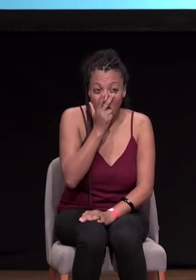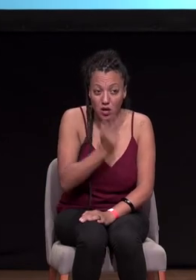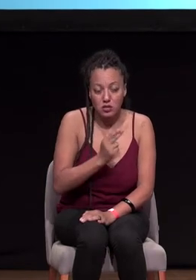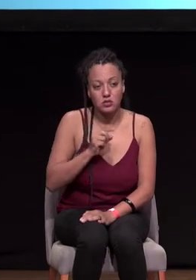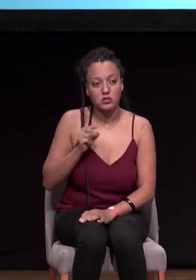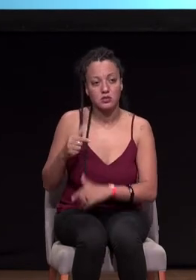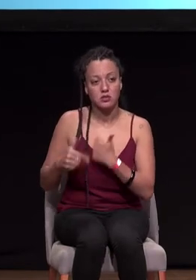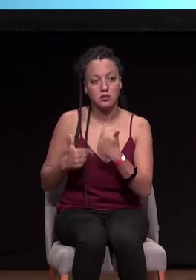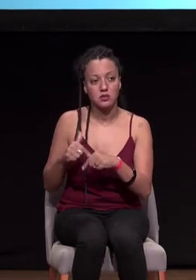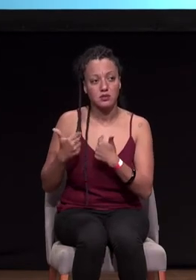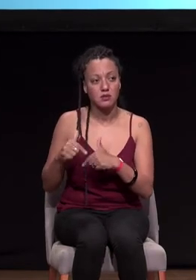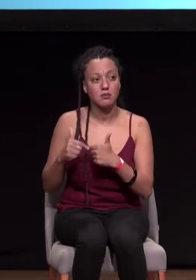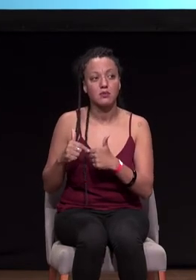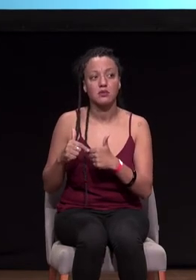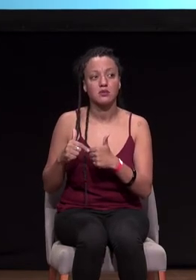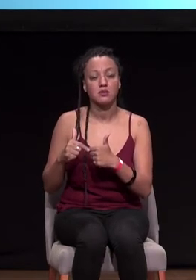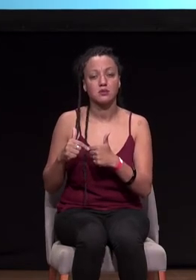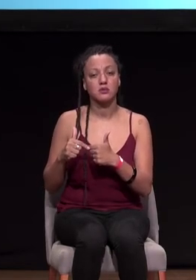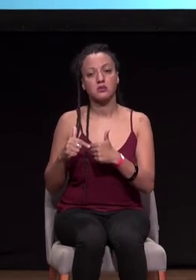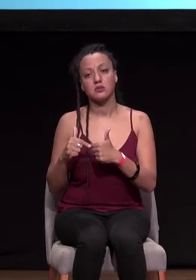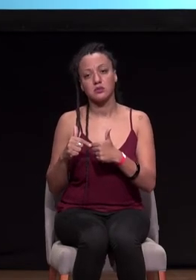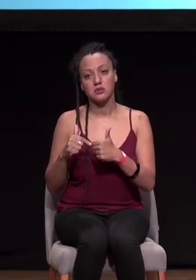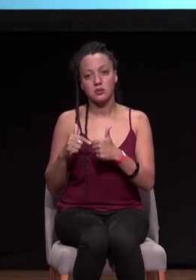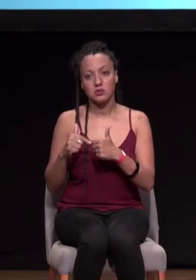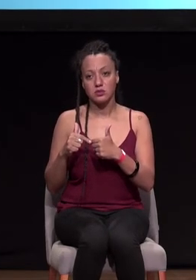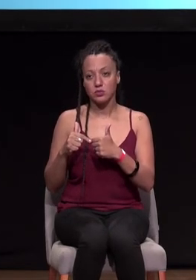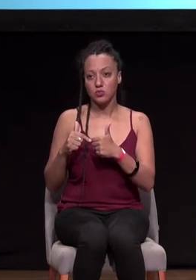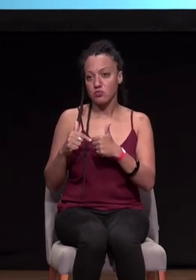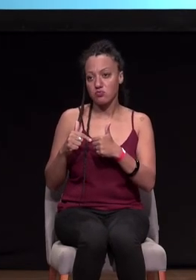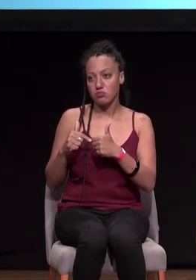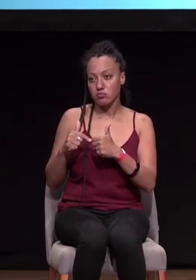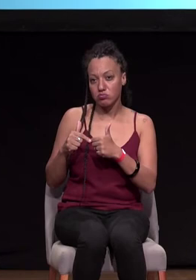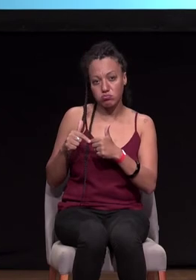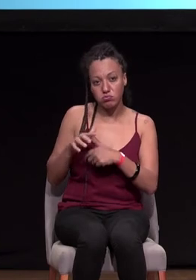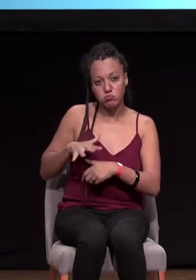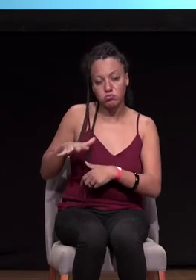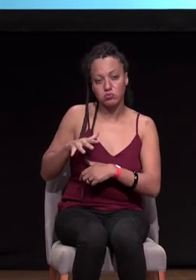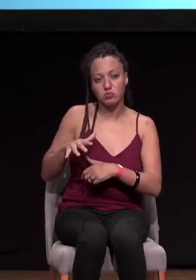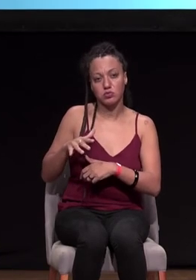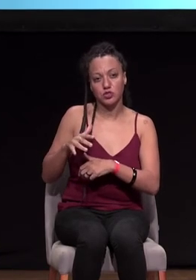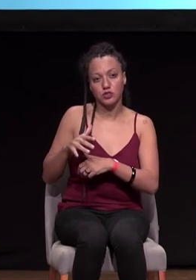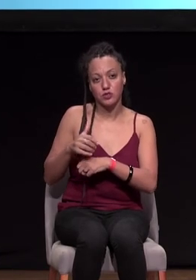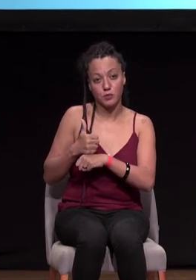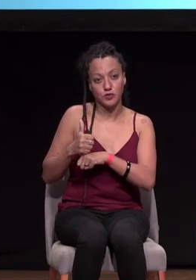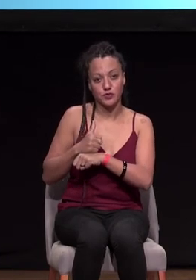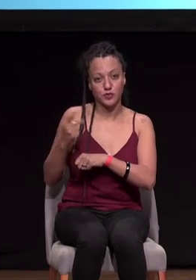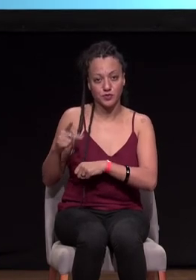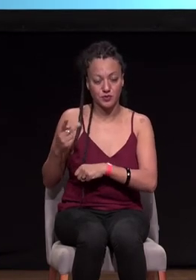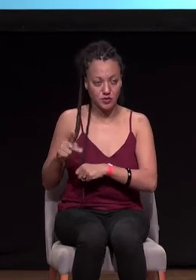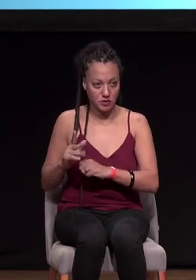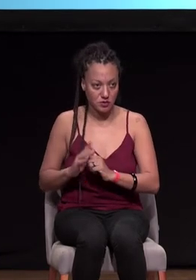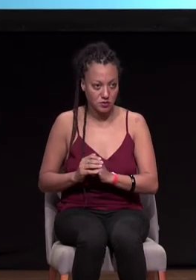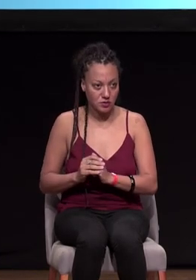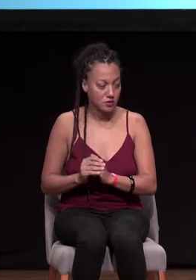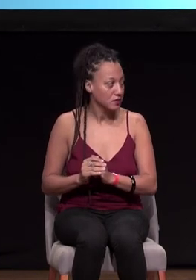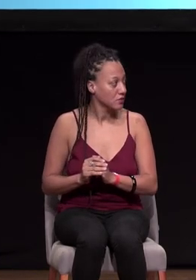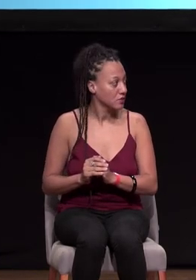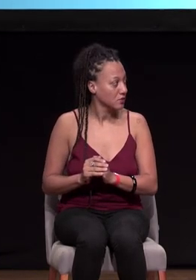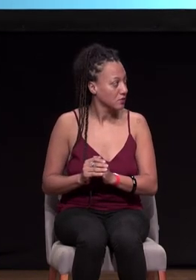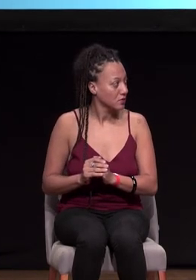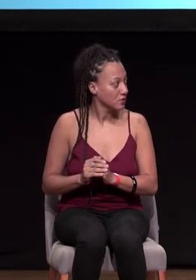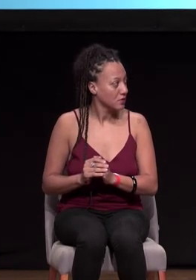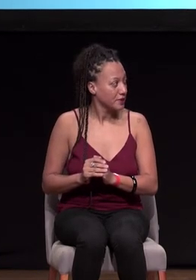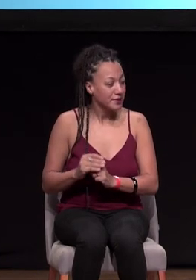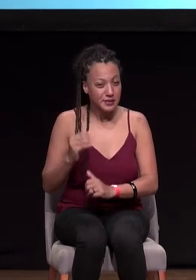trabalha num sistema que é o sistema que existe pra ofício dele né ou seja isso praça pra além da gente a gente tem que tentar